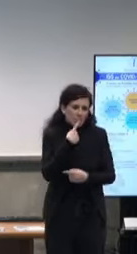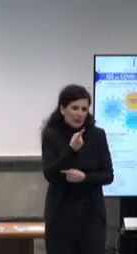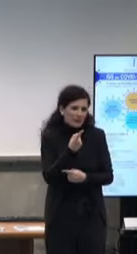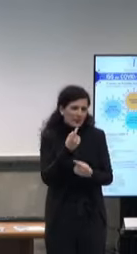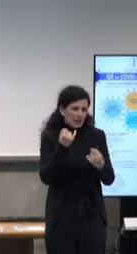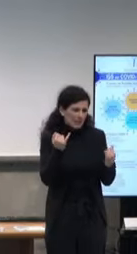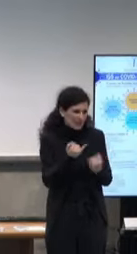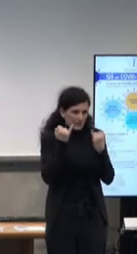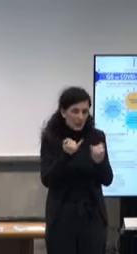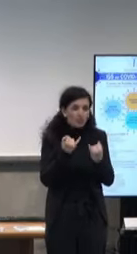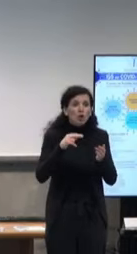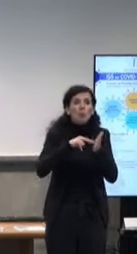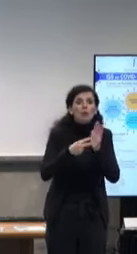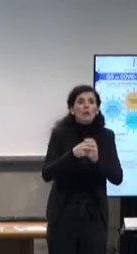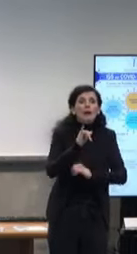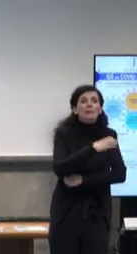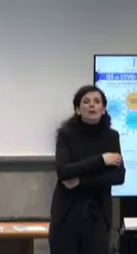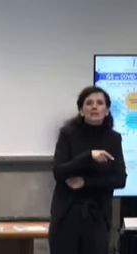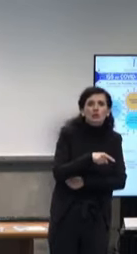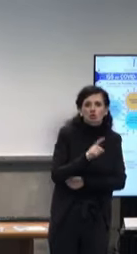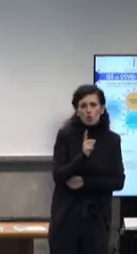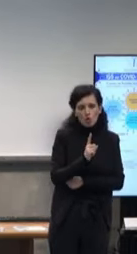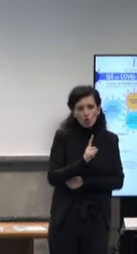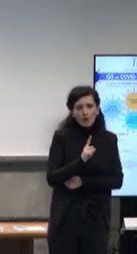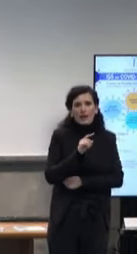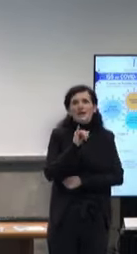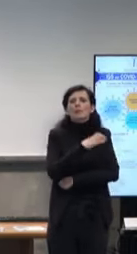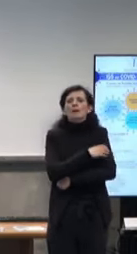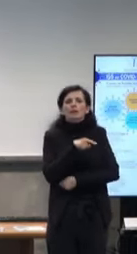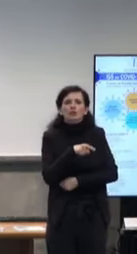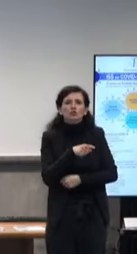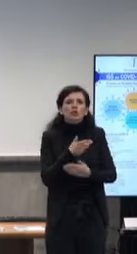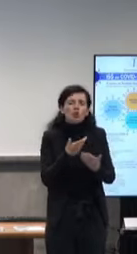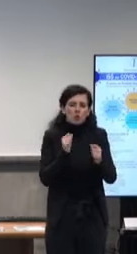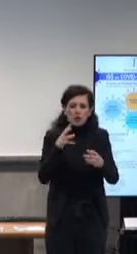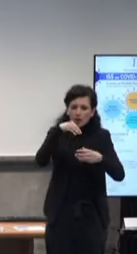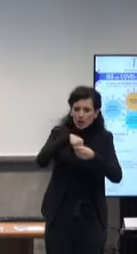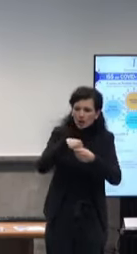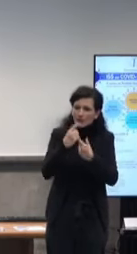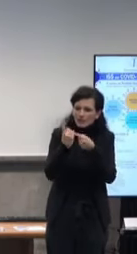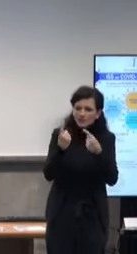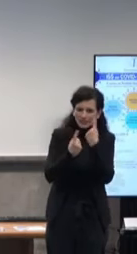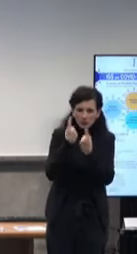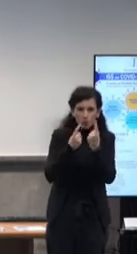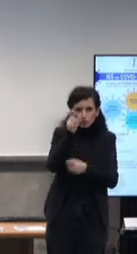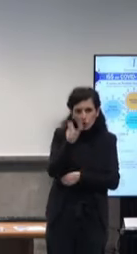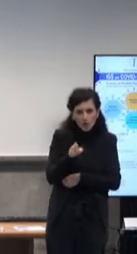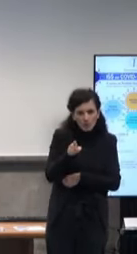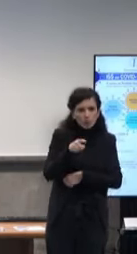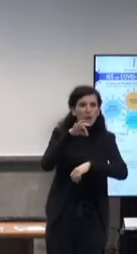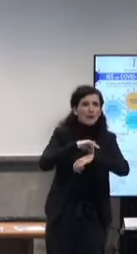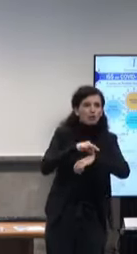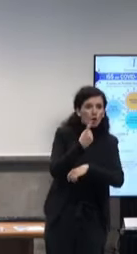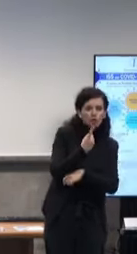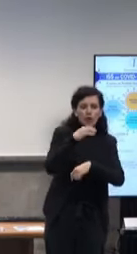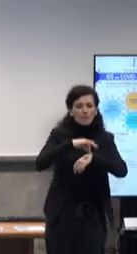è l'ipertensione in se il problema è che l'ipertensione si inserisce in un asse un quadro patologico poli patologico e la capacità quindi di